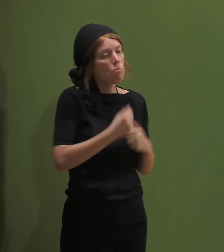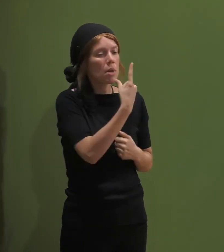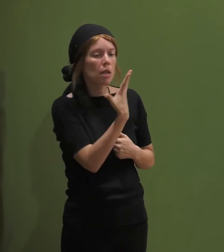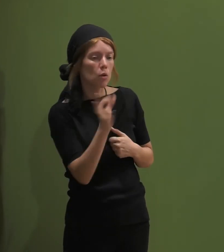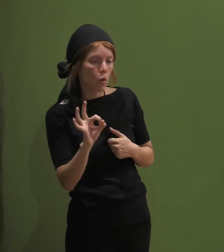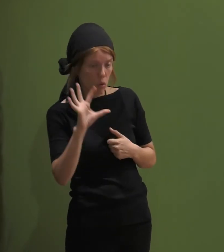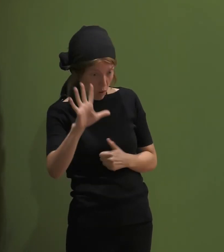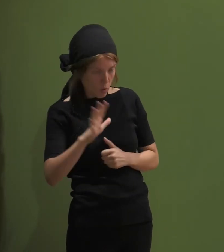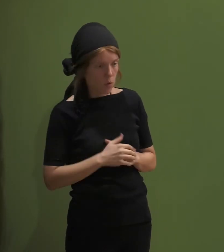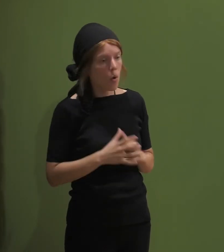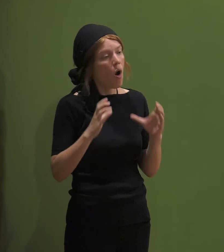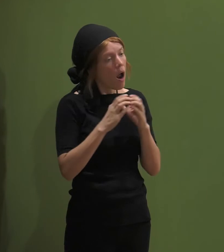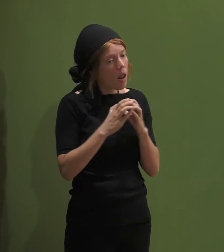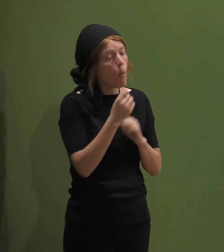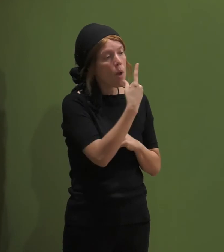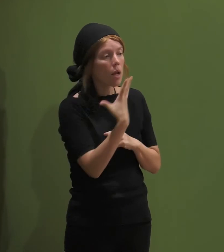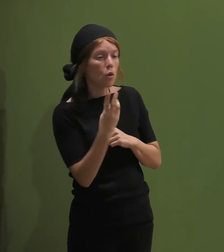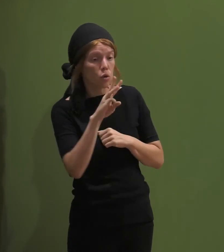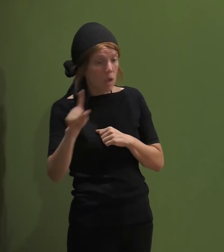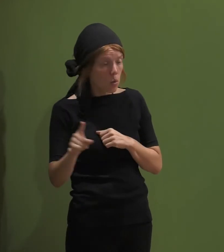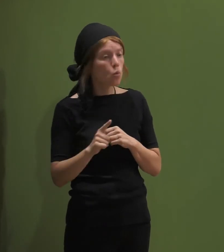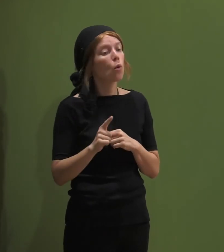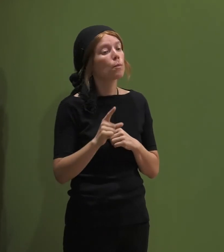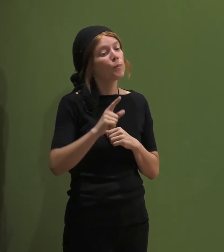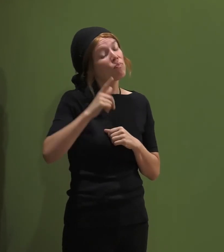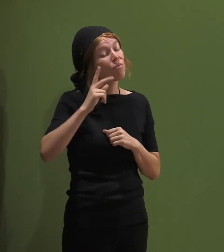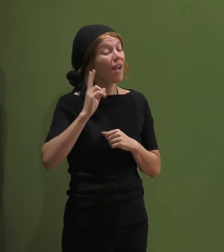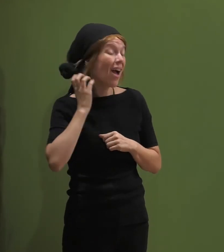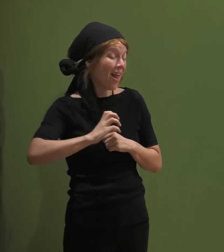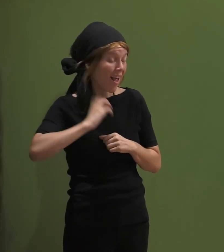1505, la de Granada en el 1531, la de Alcalá en